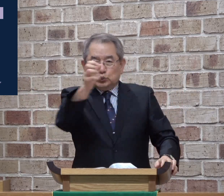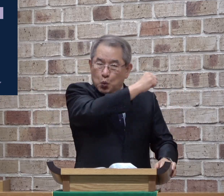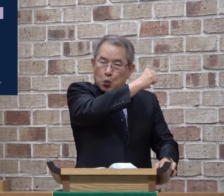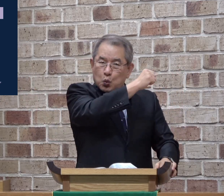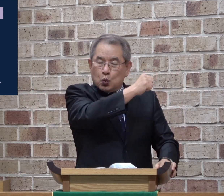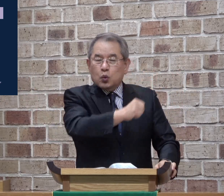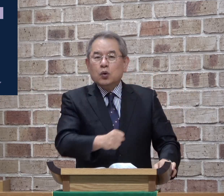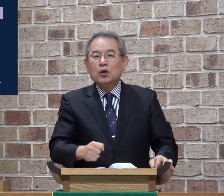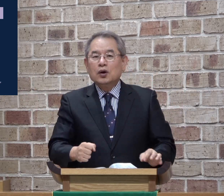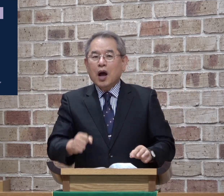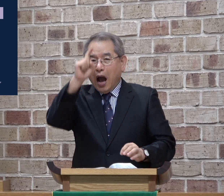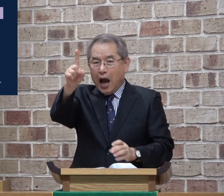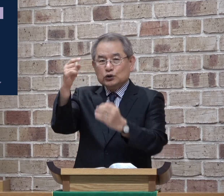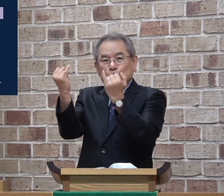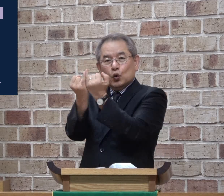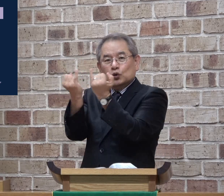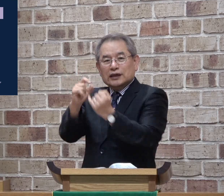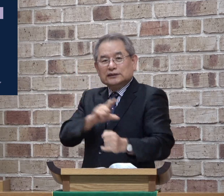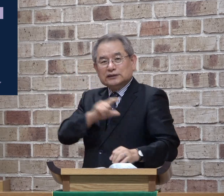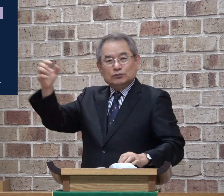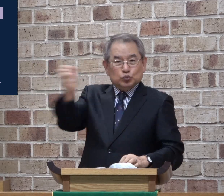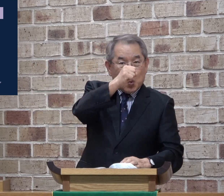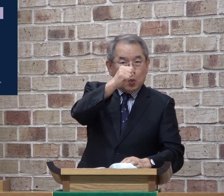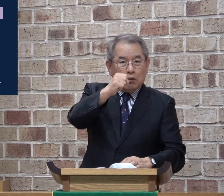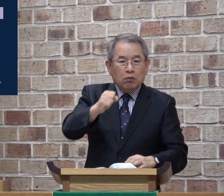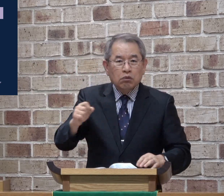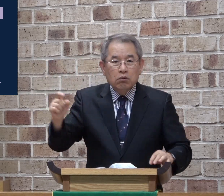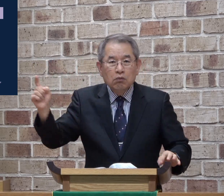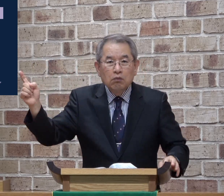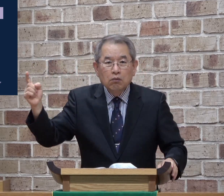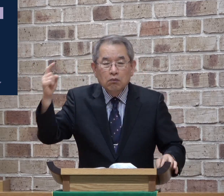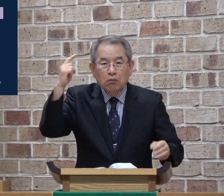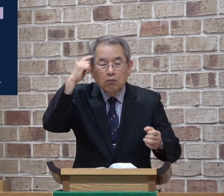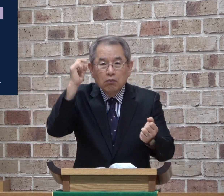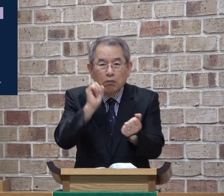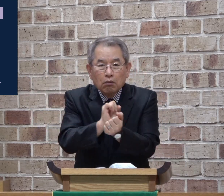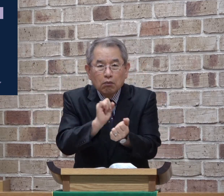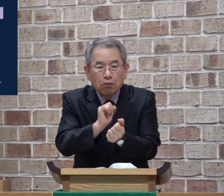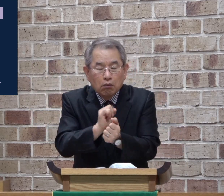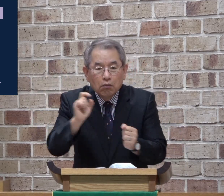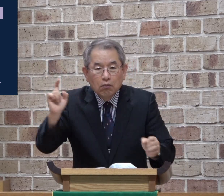남자의 이름으로, 하나의 여자의 이름으로 이렇게 기도를 마치는 것입니다.